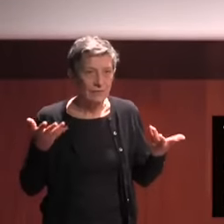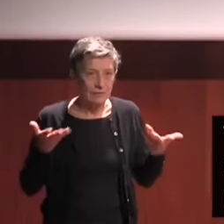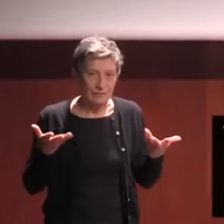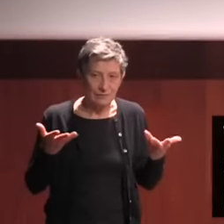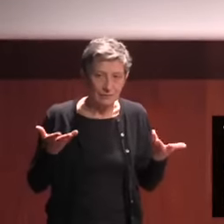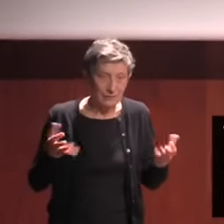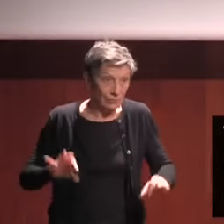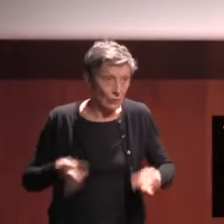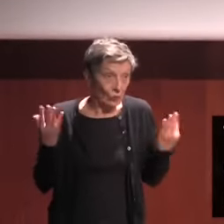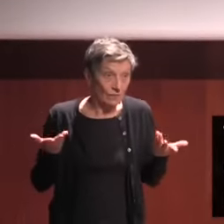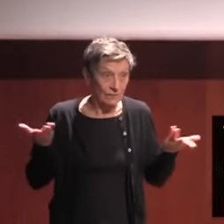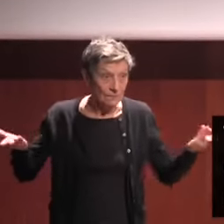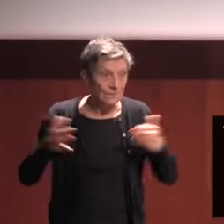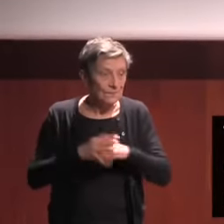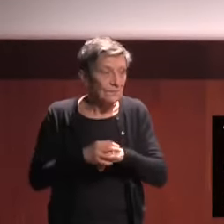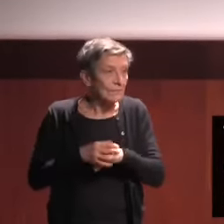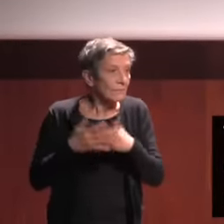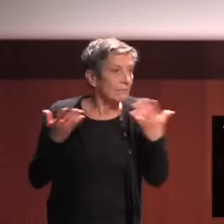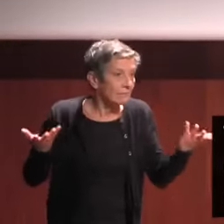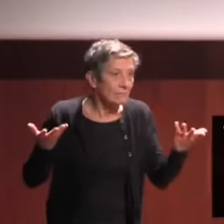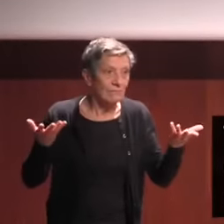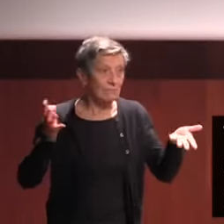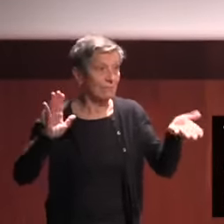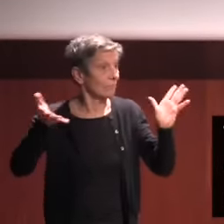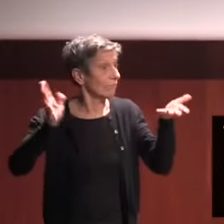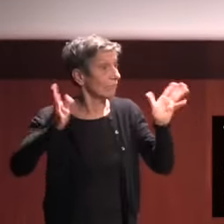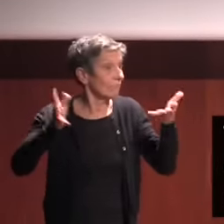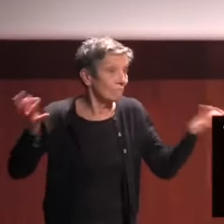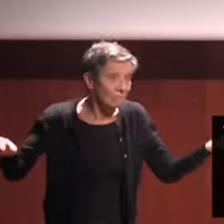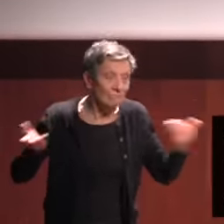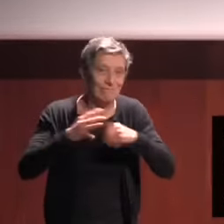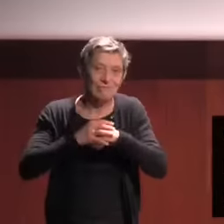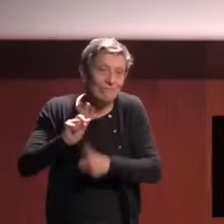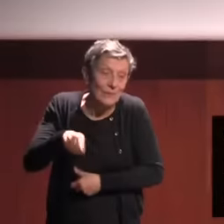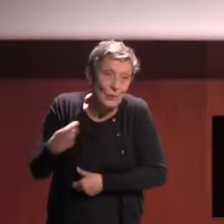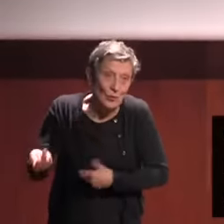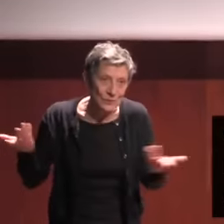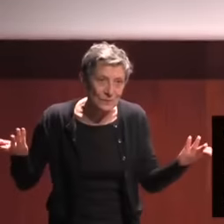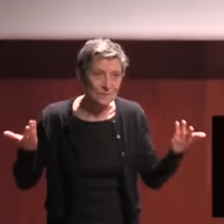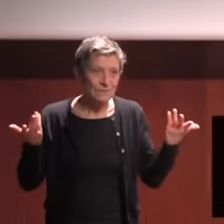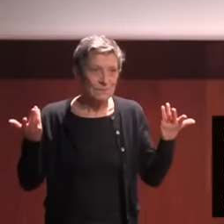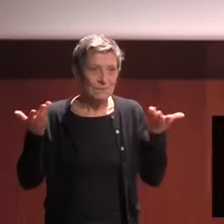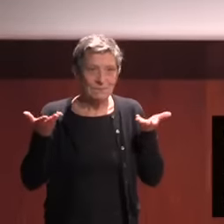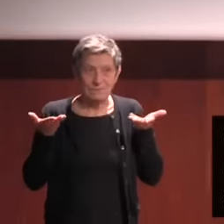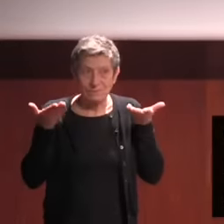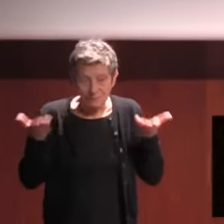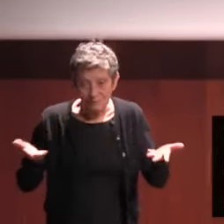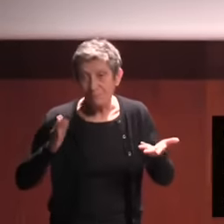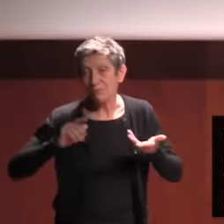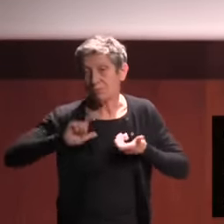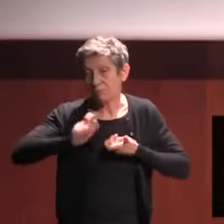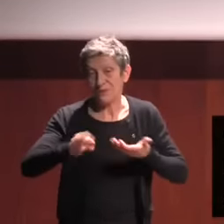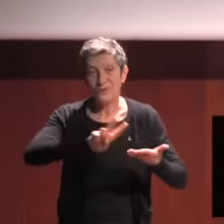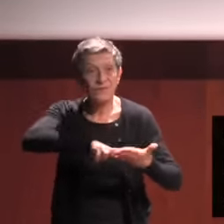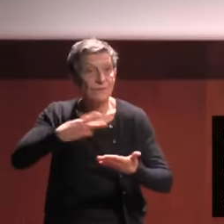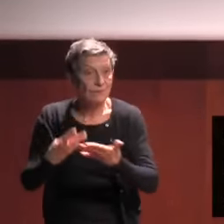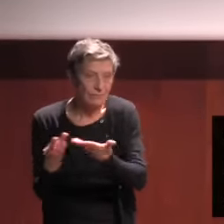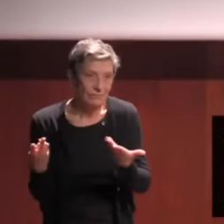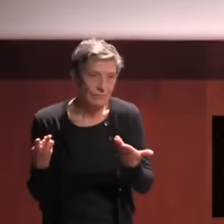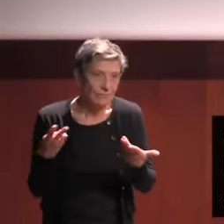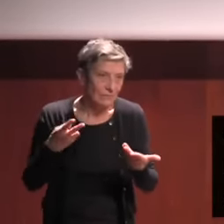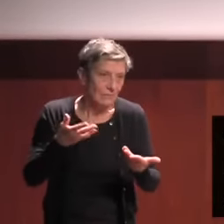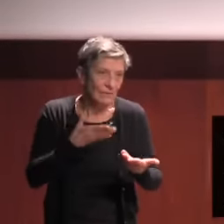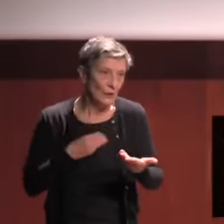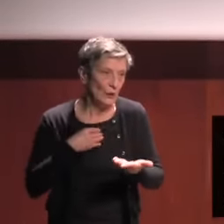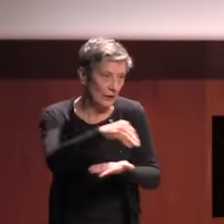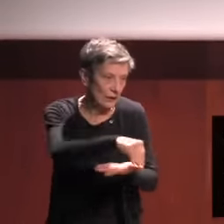mot, un signe, hein, dans ces cas, et ensuite traduit vers le français écrit. Bien